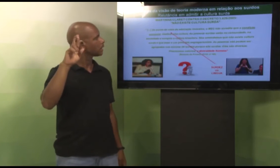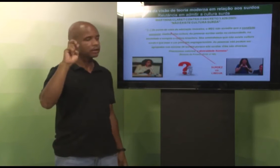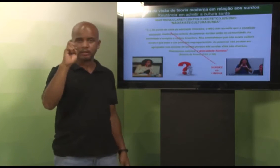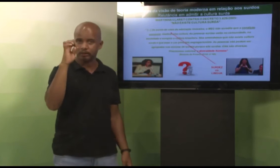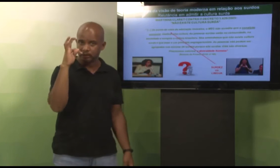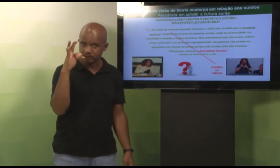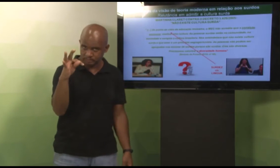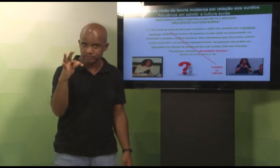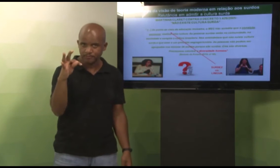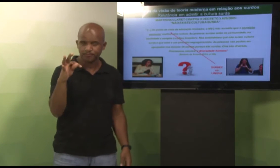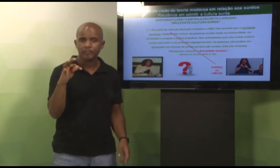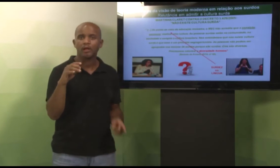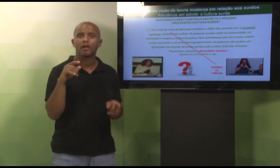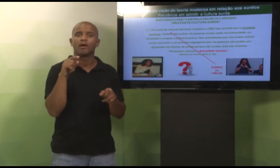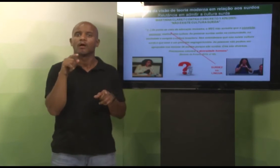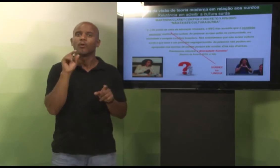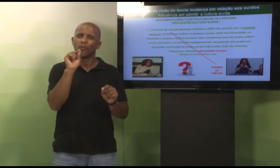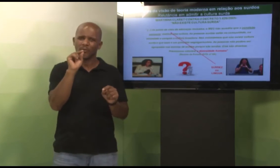temos aqui Martinha Claret